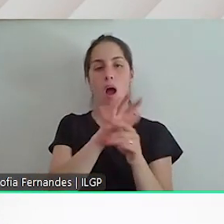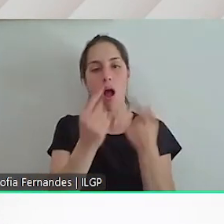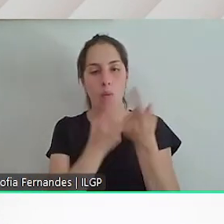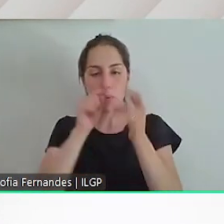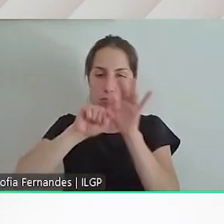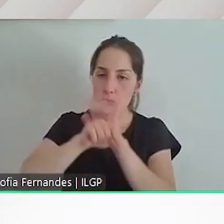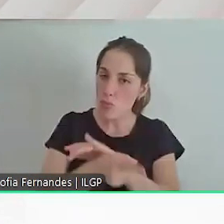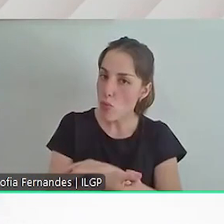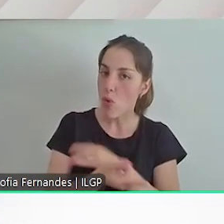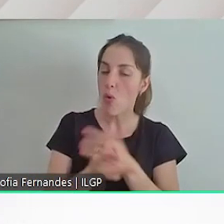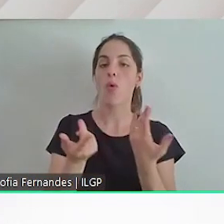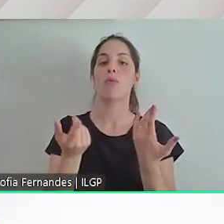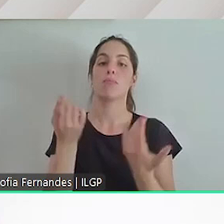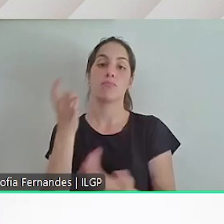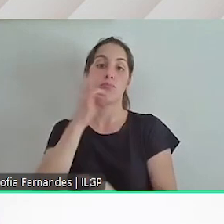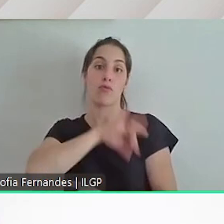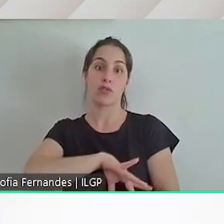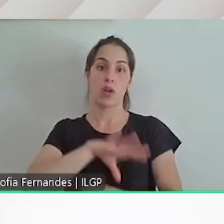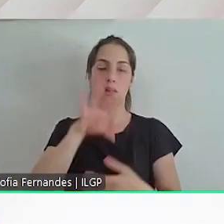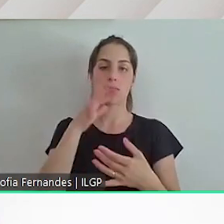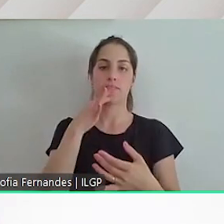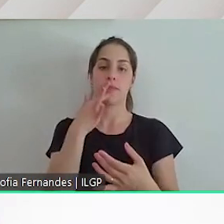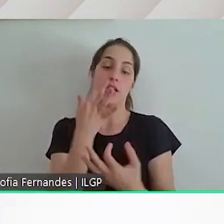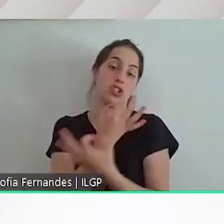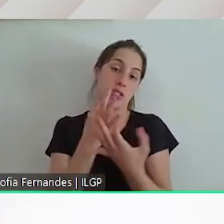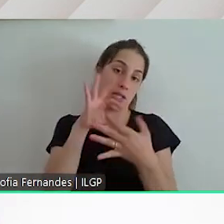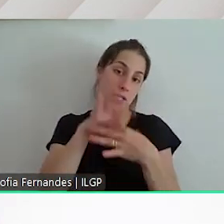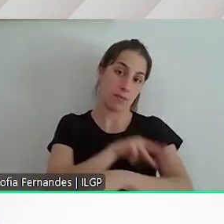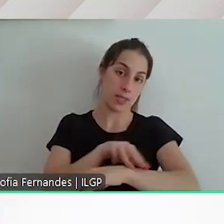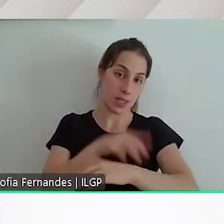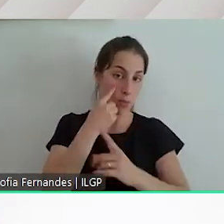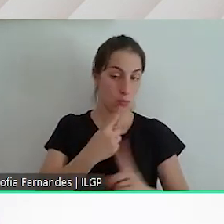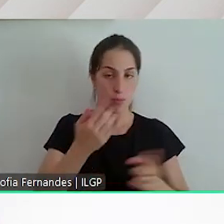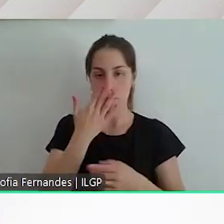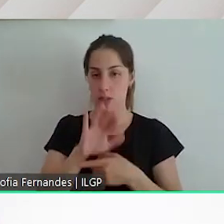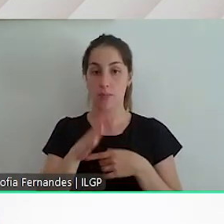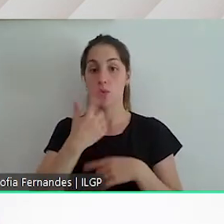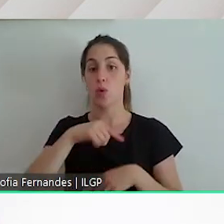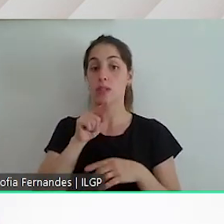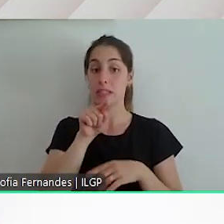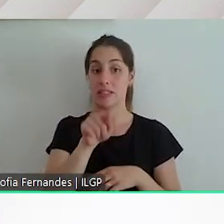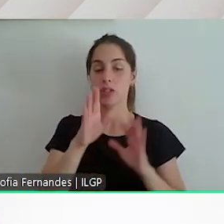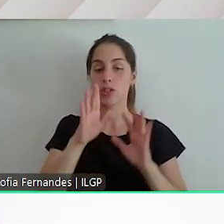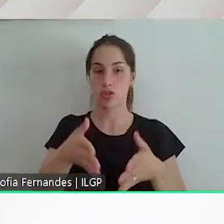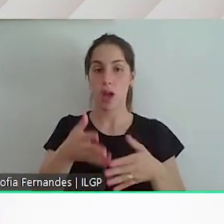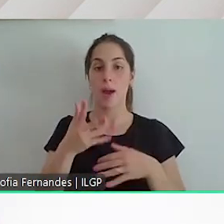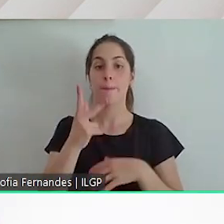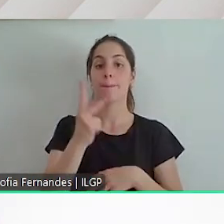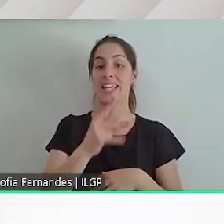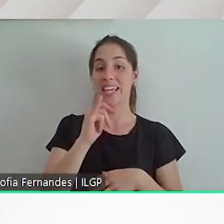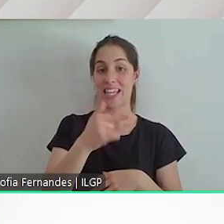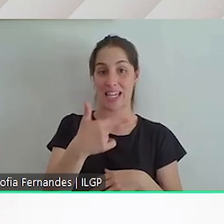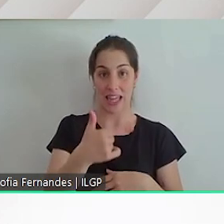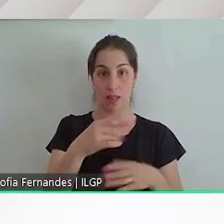entre profissionais que estão comprometidos efetivamente com a excelência da administração pública. A título de exemplo, já temos aqui disponível o kit para